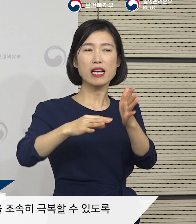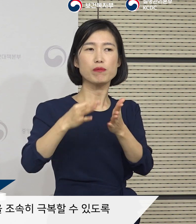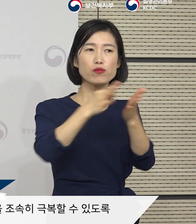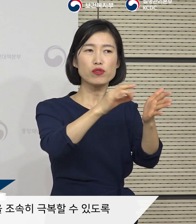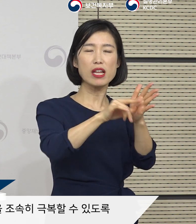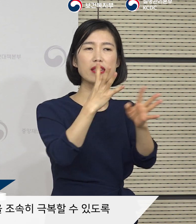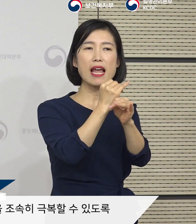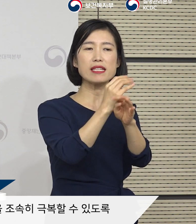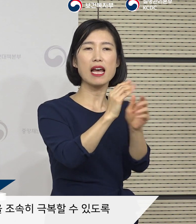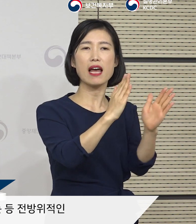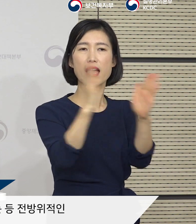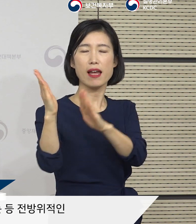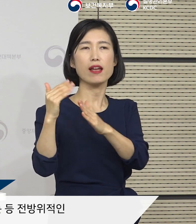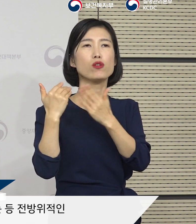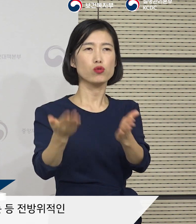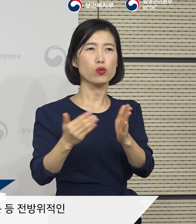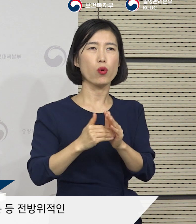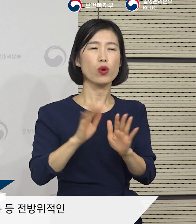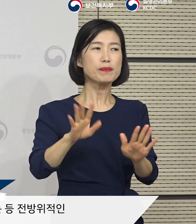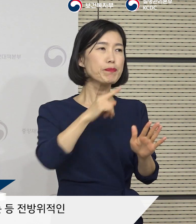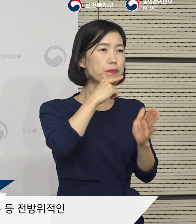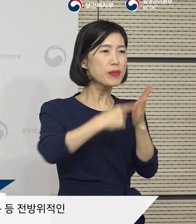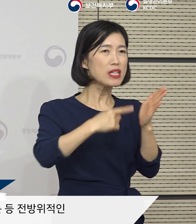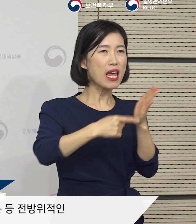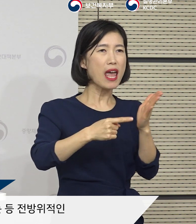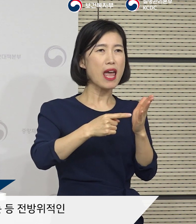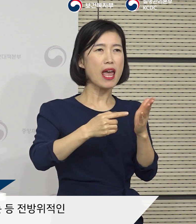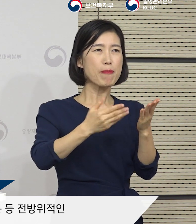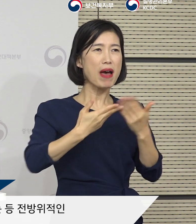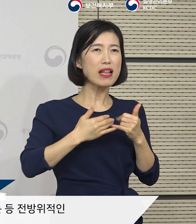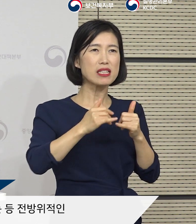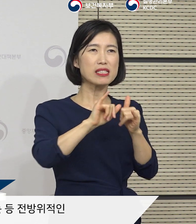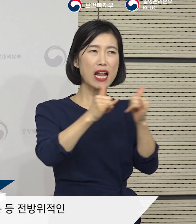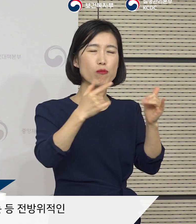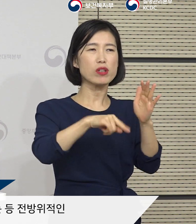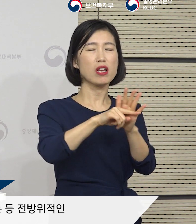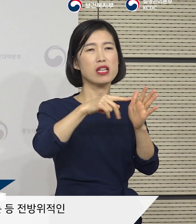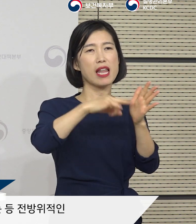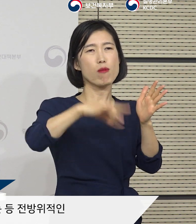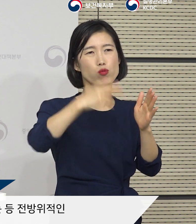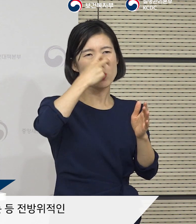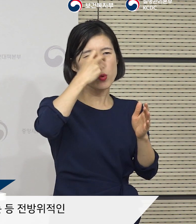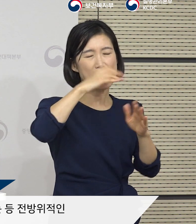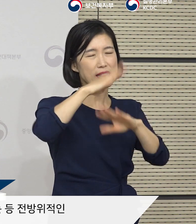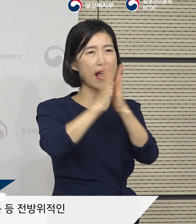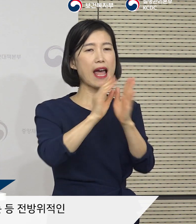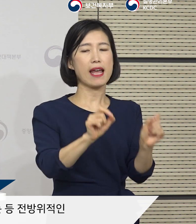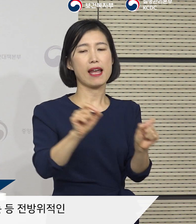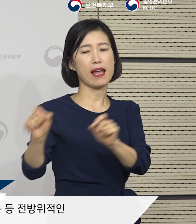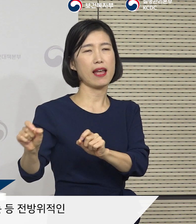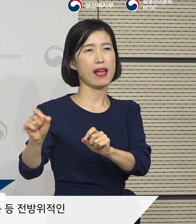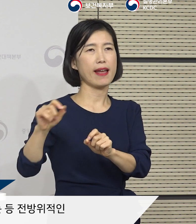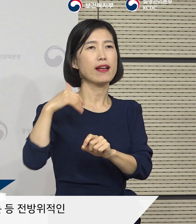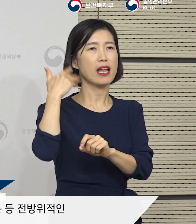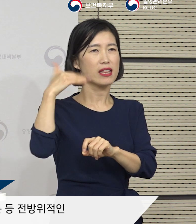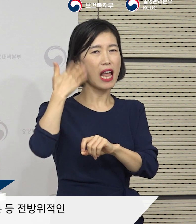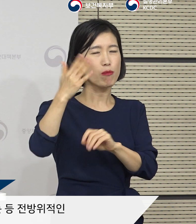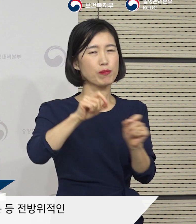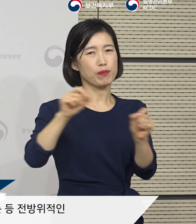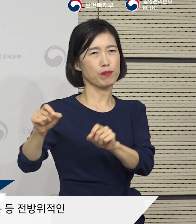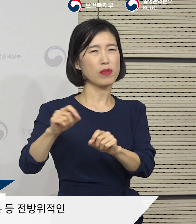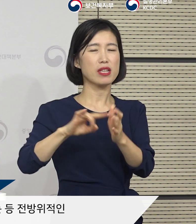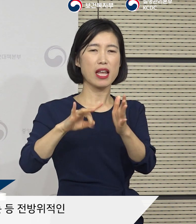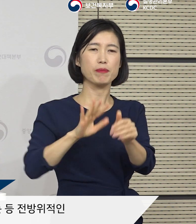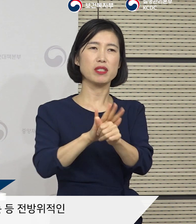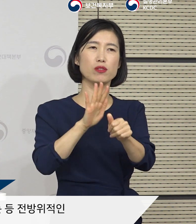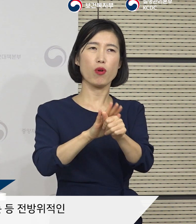징수 유예를 확대하고 피해를 입은 납세자에 대한 세무조사를 전면 유예하는 등 전방위적인 세정